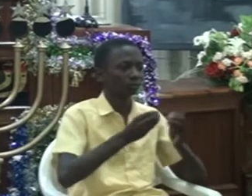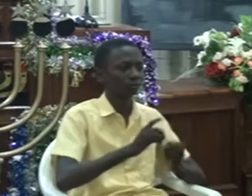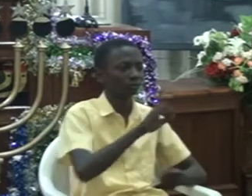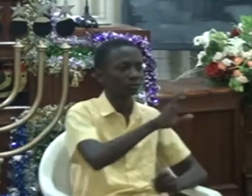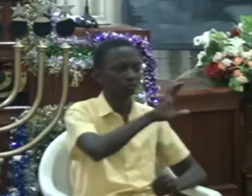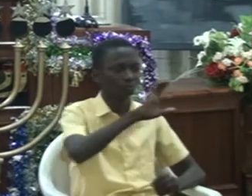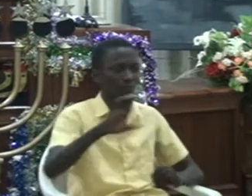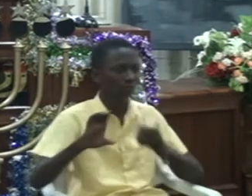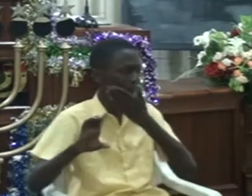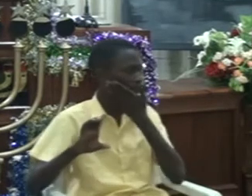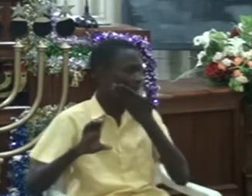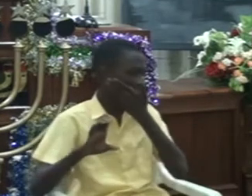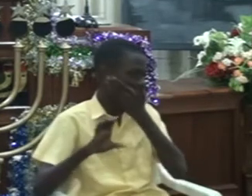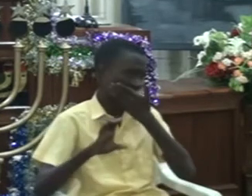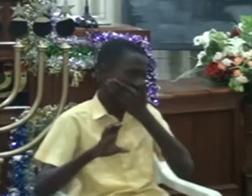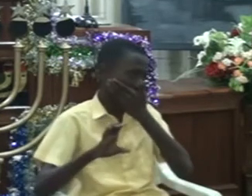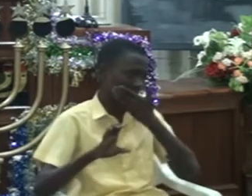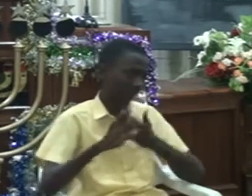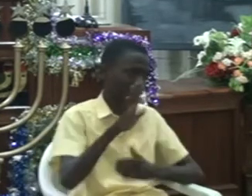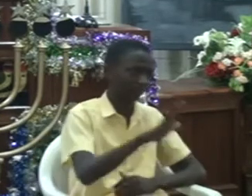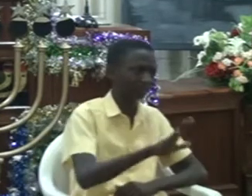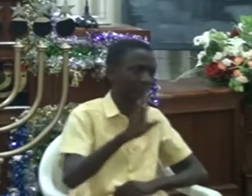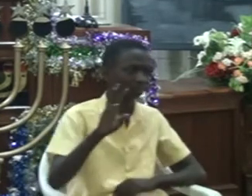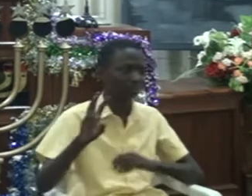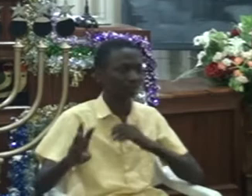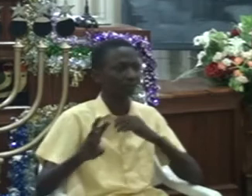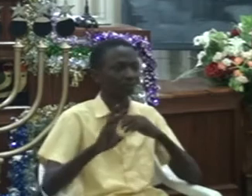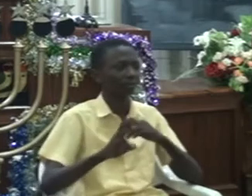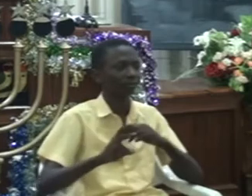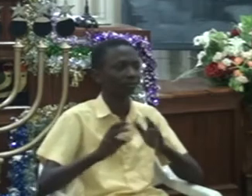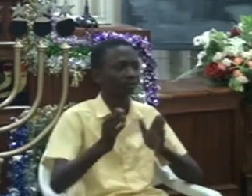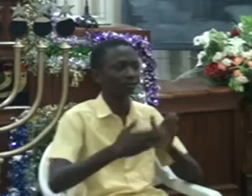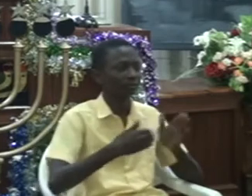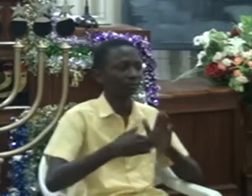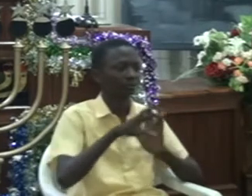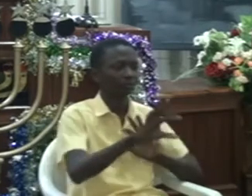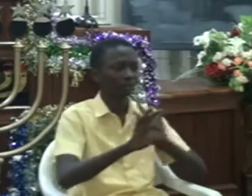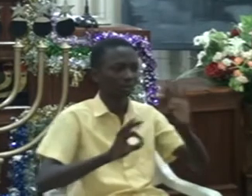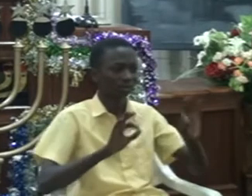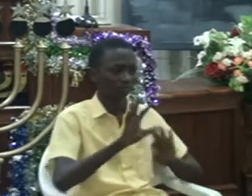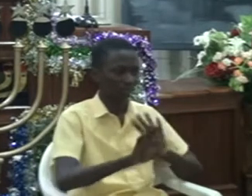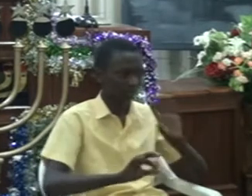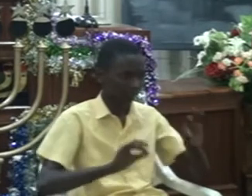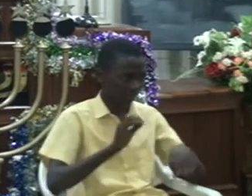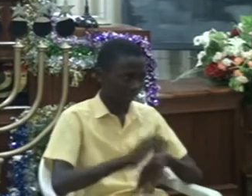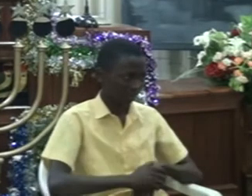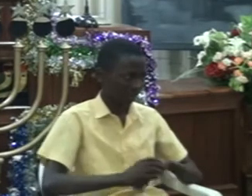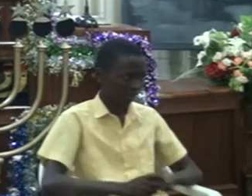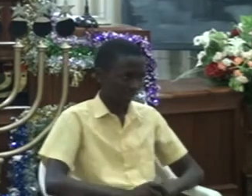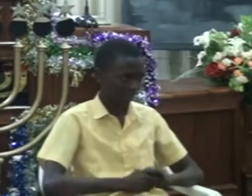156, cantique sélectionné. Numéro 156, cantique